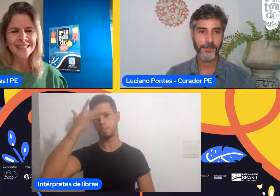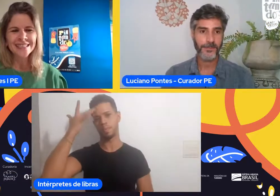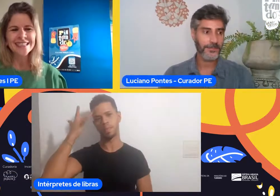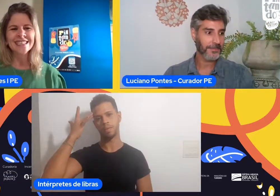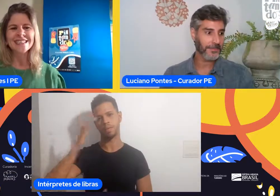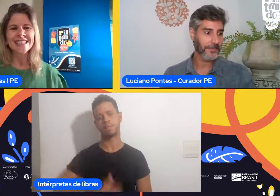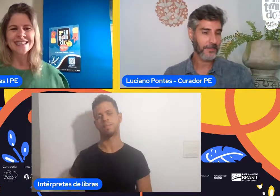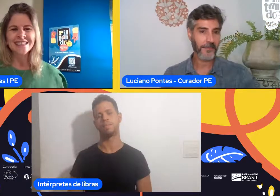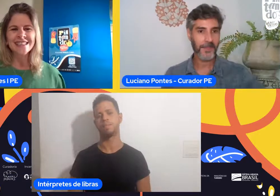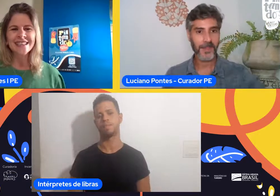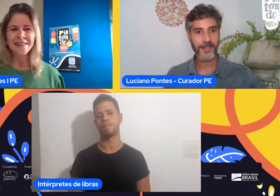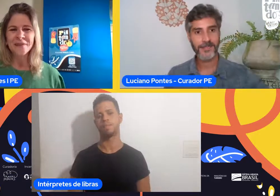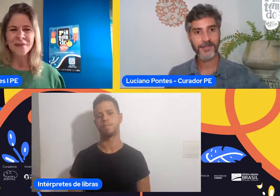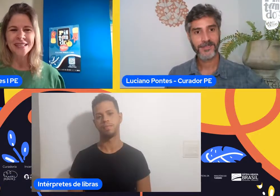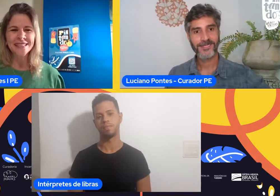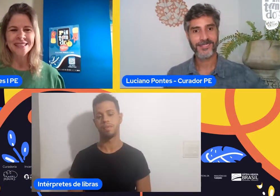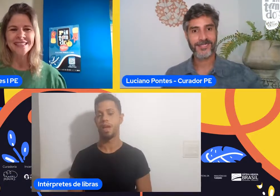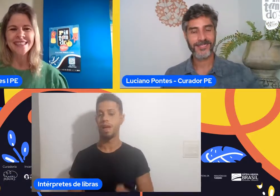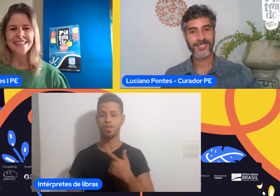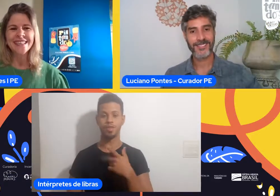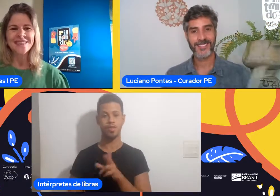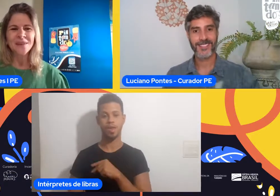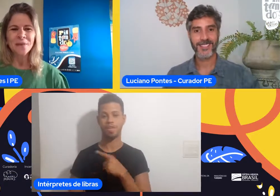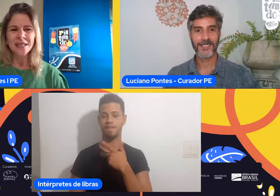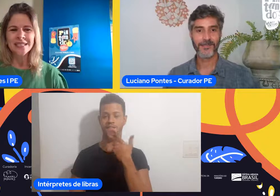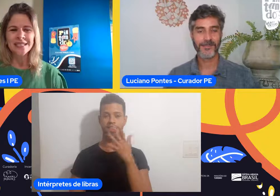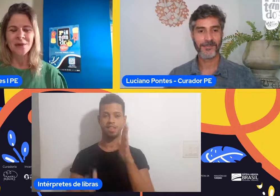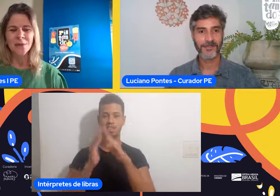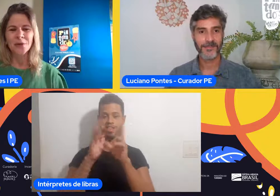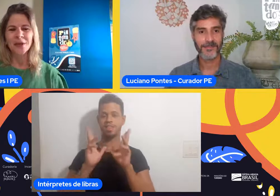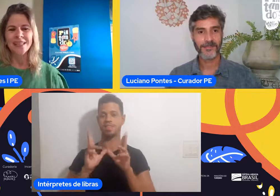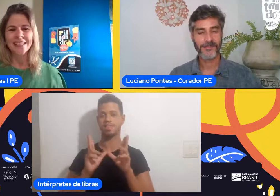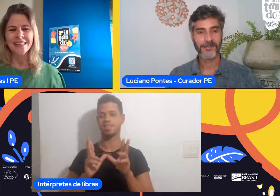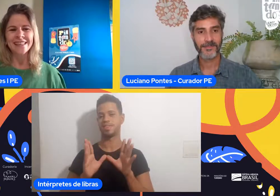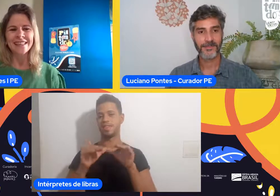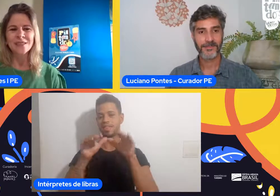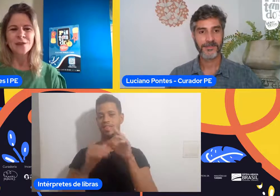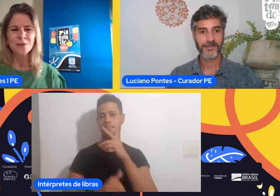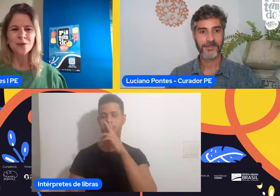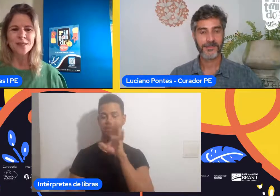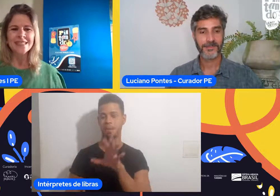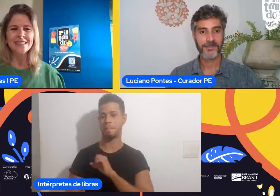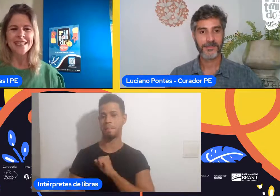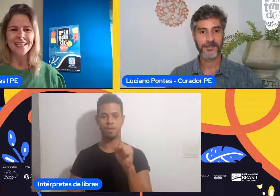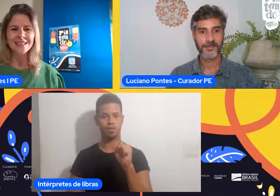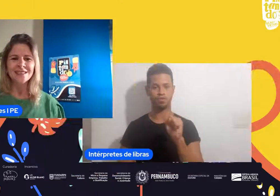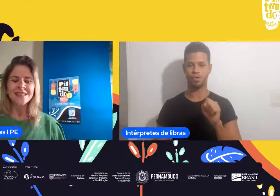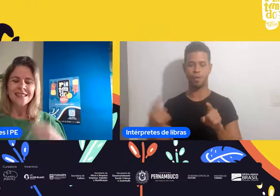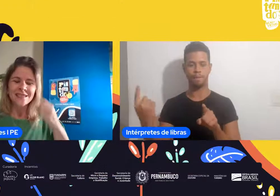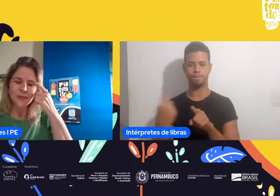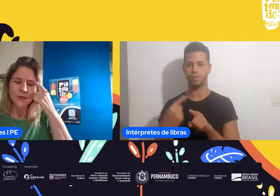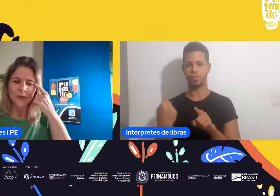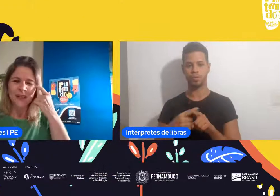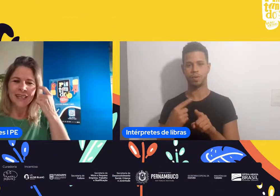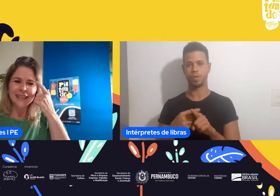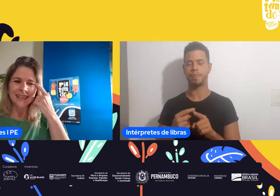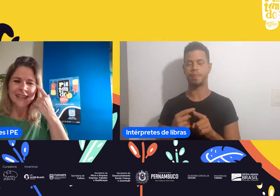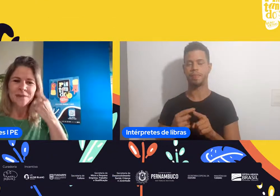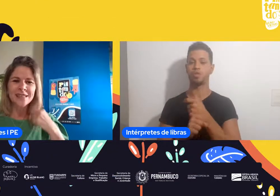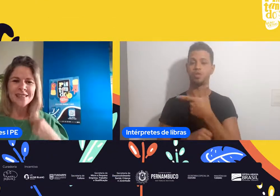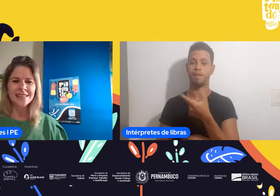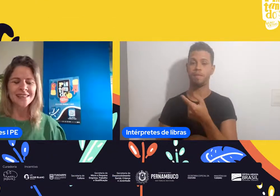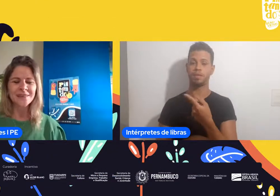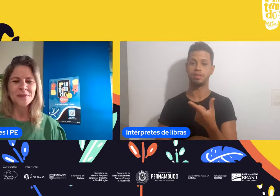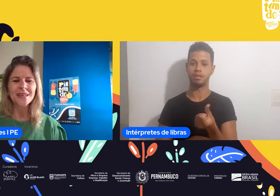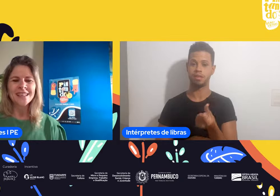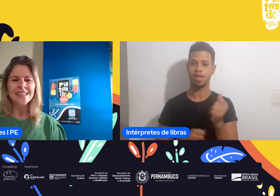Nossa, falar da Casa das Asas é realmente uma paixão, porque desde 2016, junto à